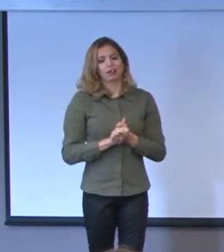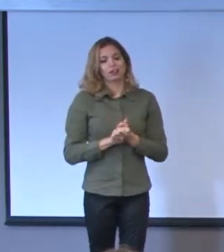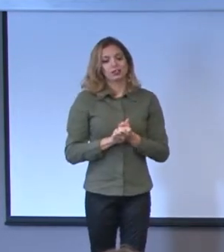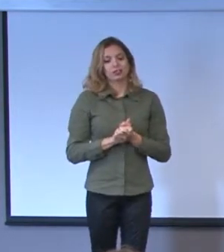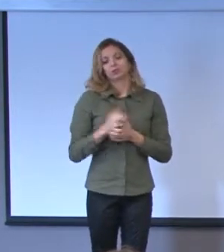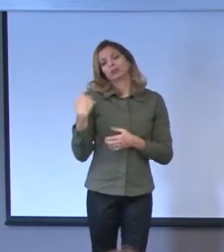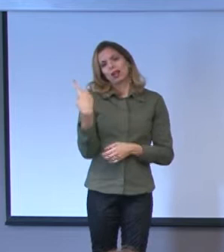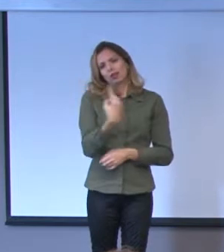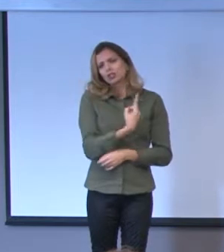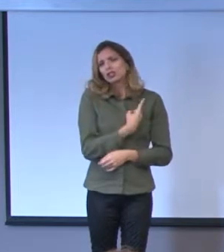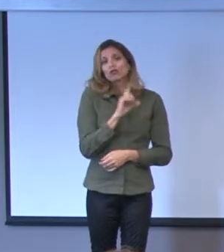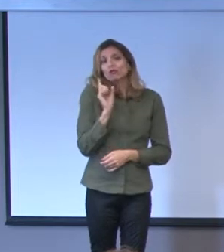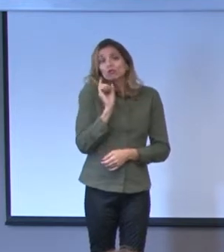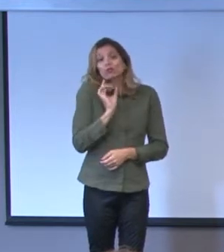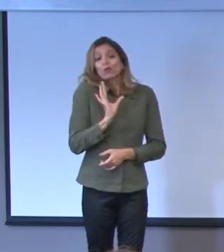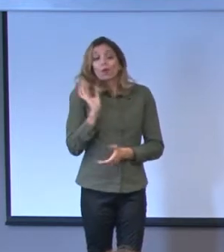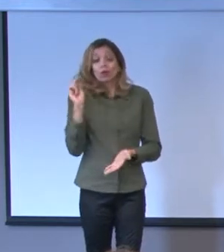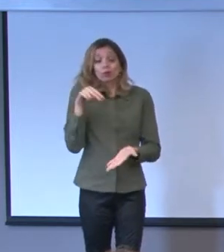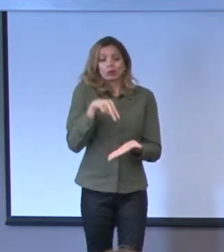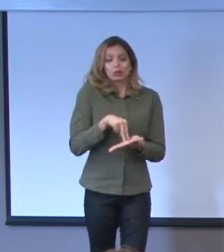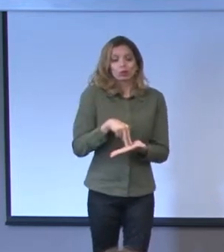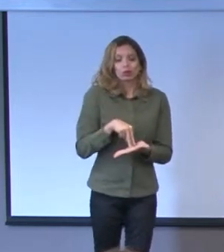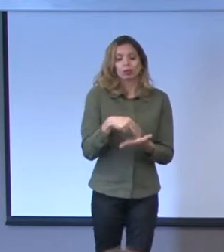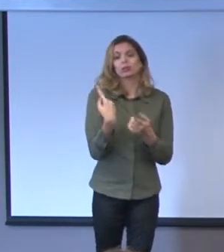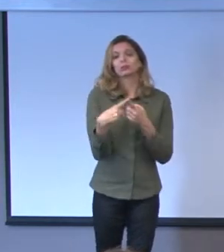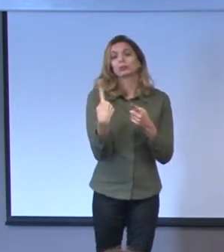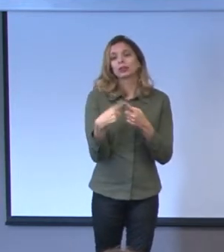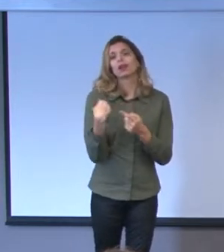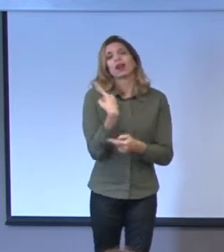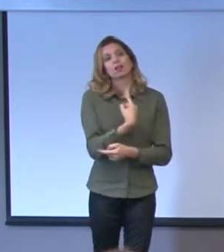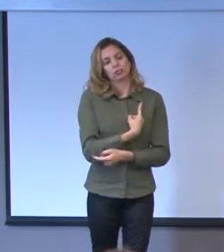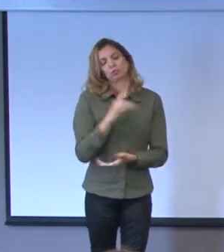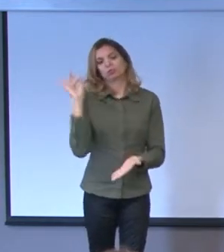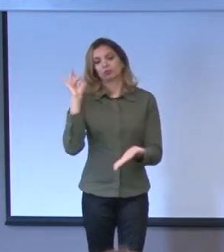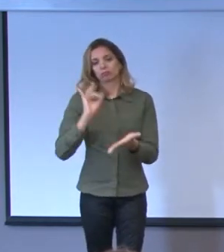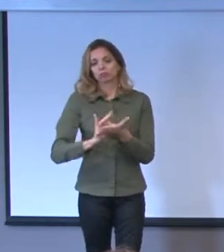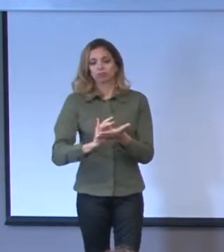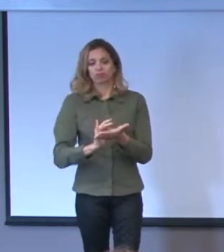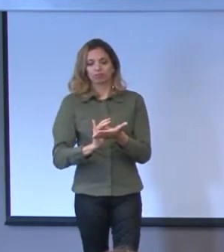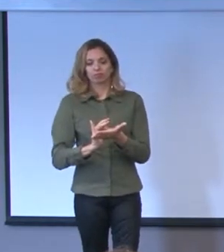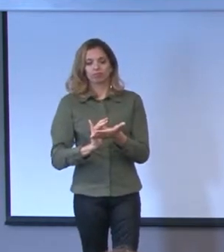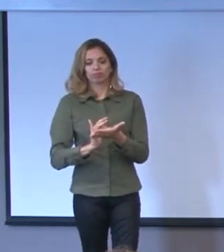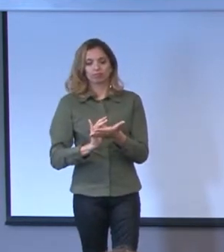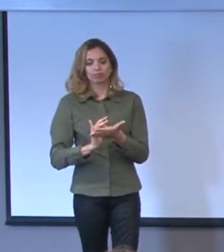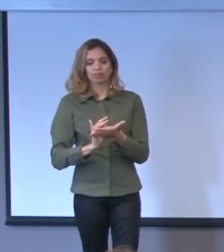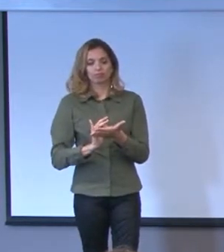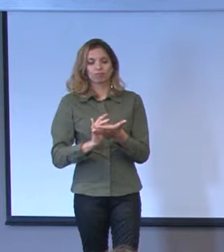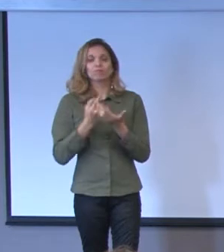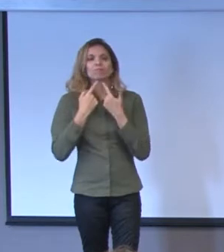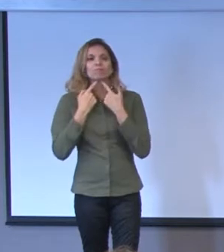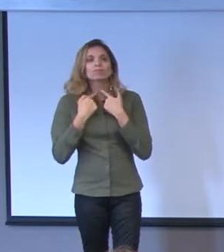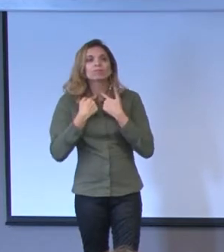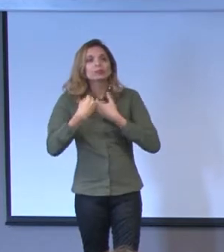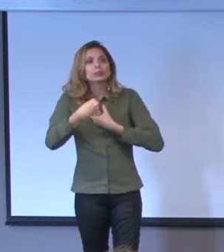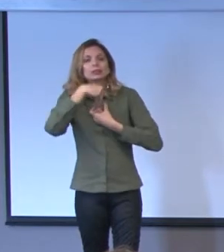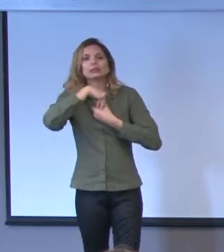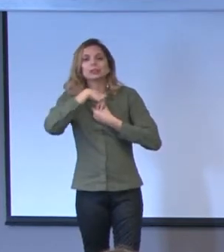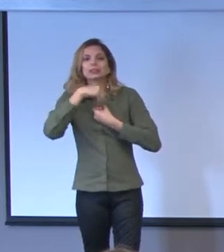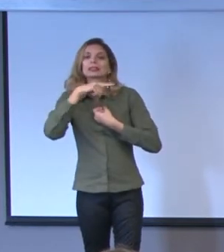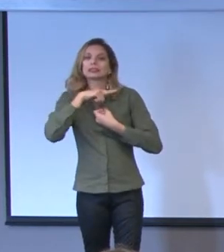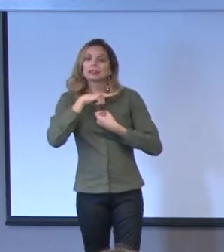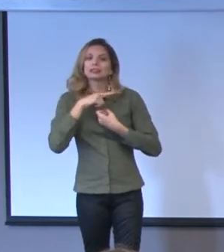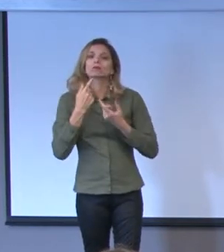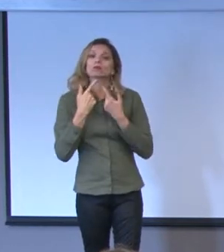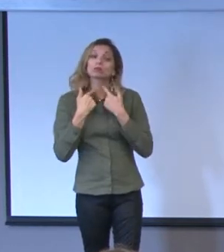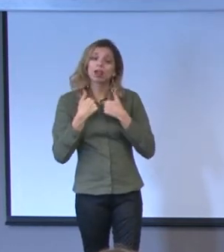e nós só estamos aqui porque nós temos legitimamente no nosso desejo e na nossa vontade